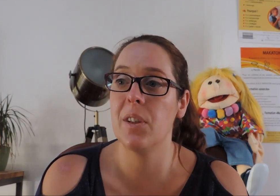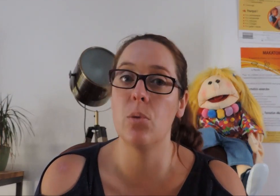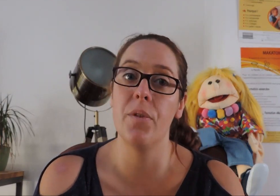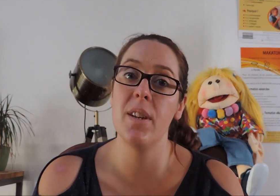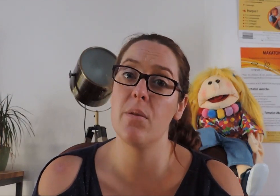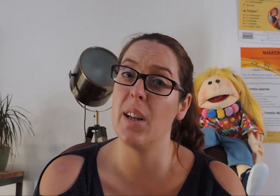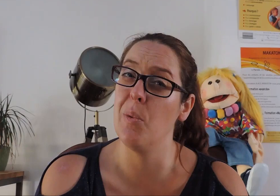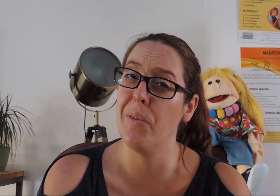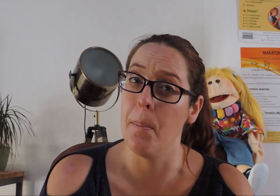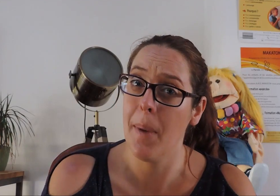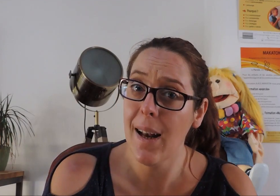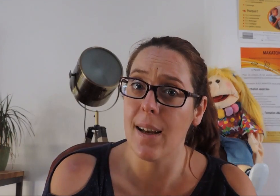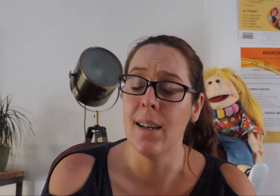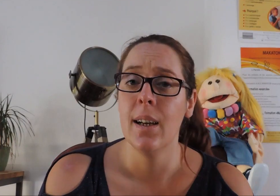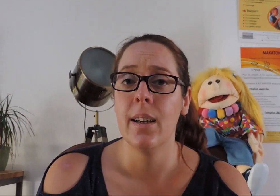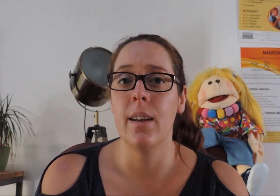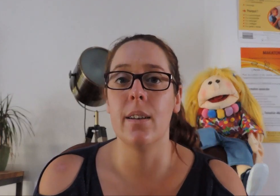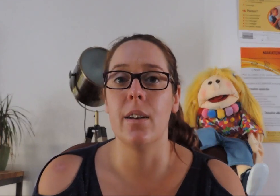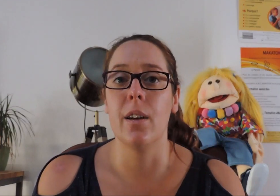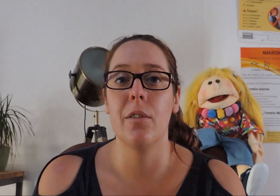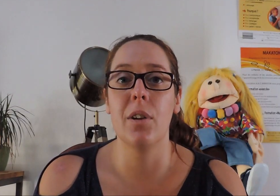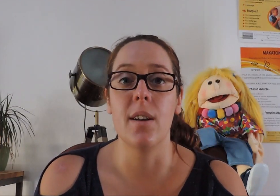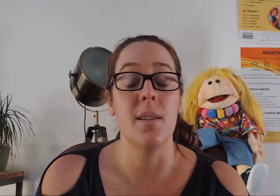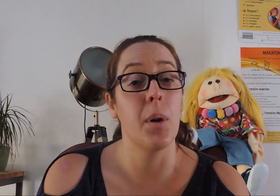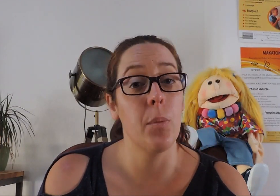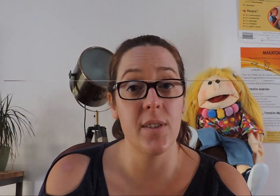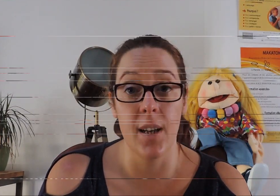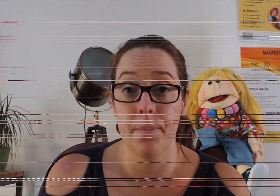difficulté ce qui lui fait mal voilà c'est primordial